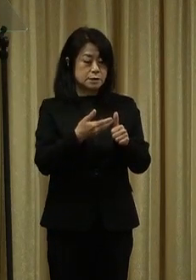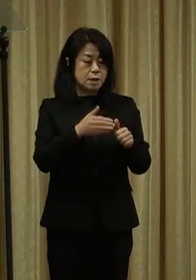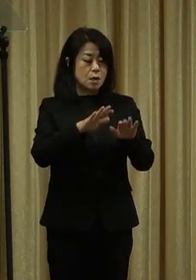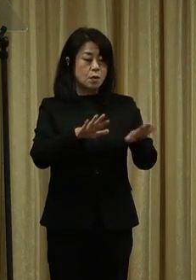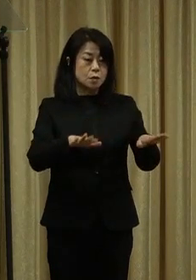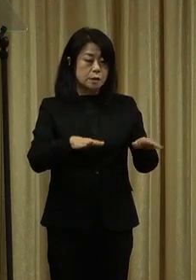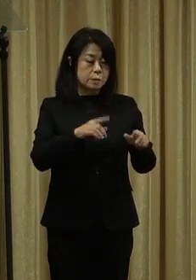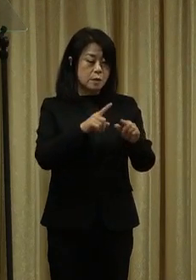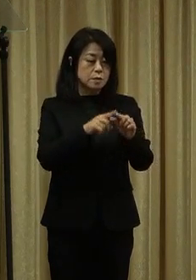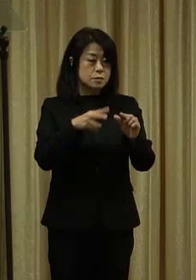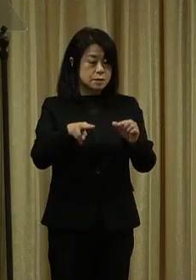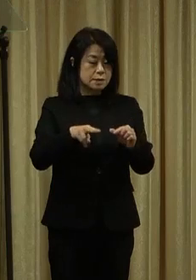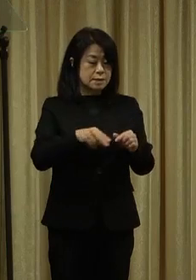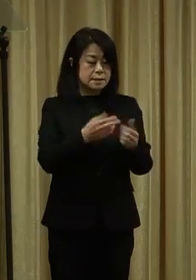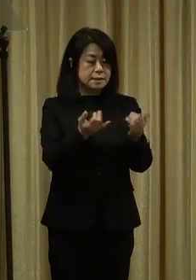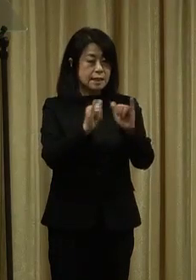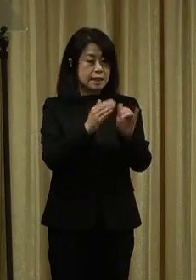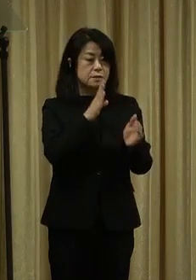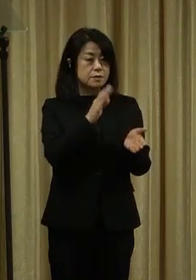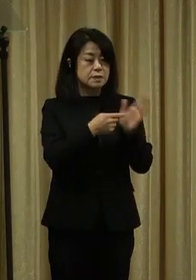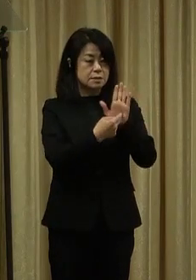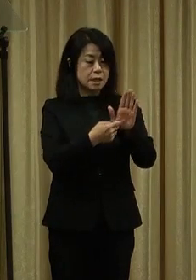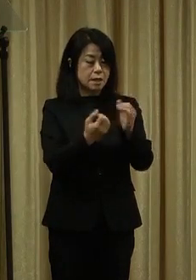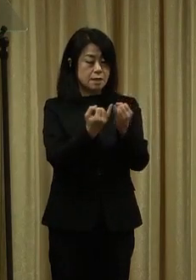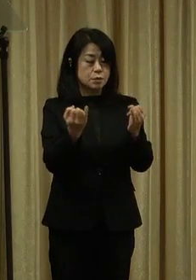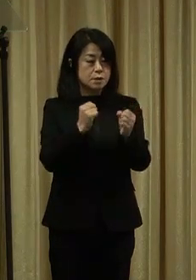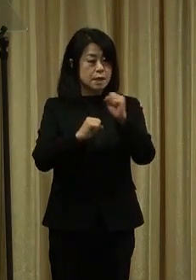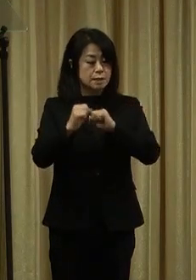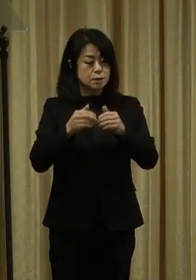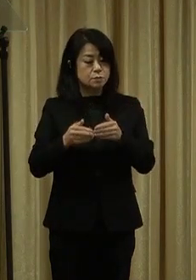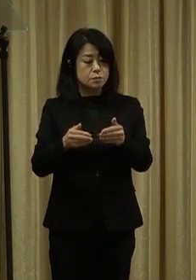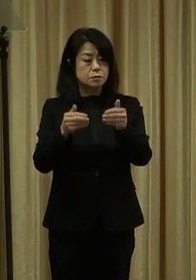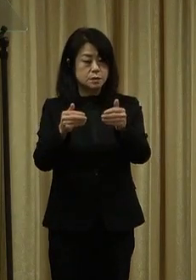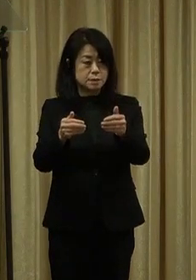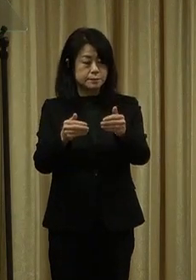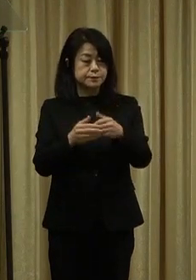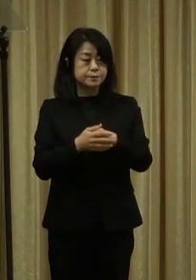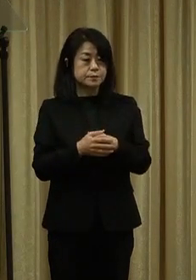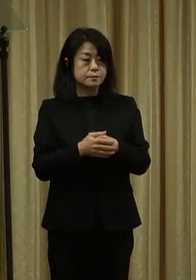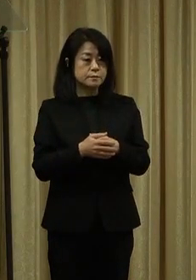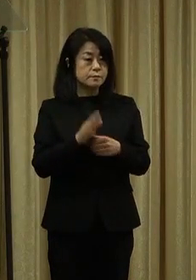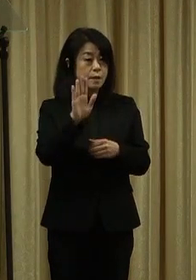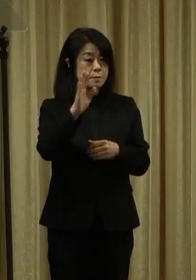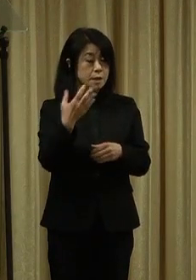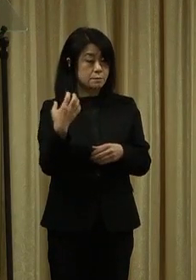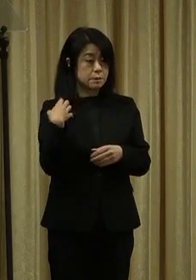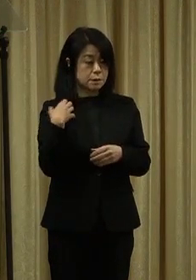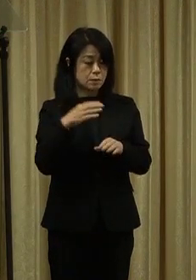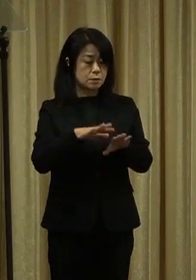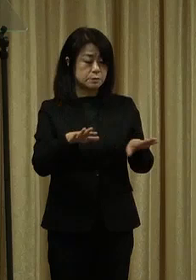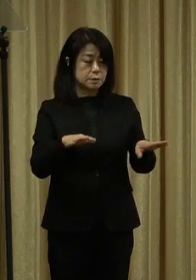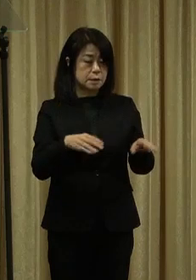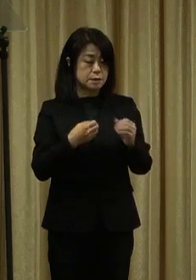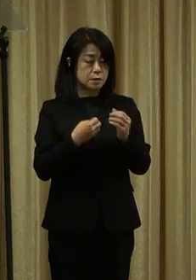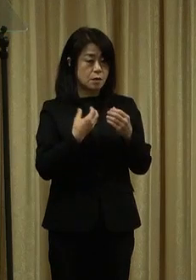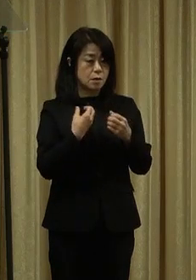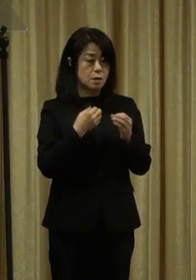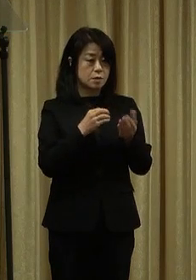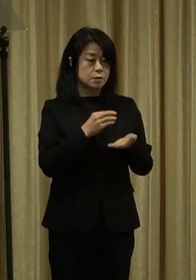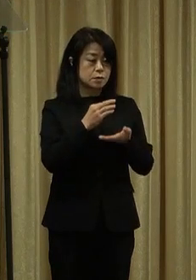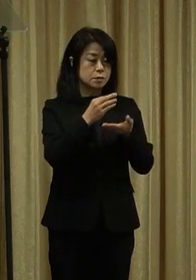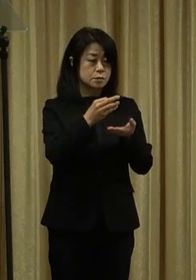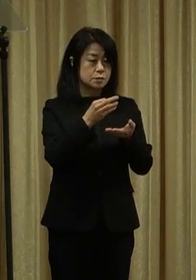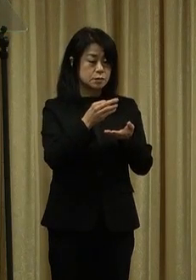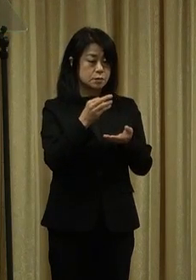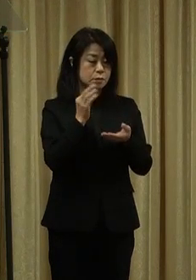ども真ん中社会の実現、そして女性活躍の推進です。未来を担う子どもたちへの投資として、少子化対